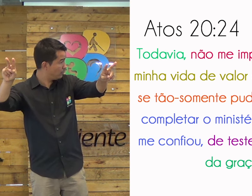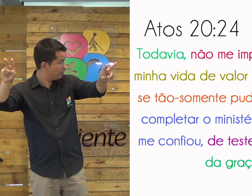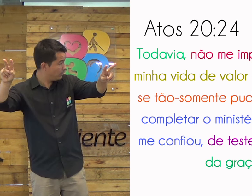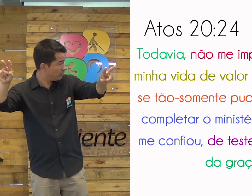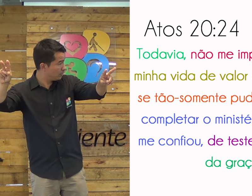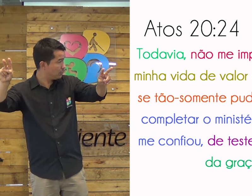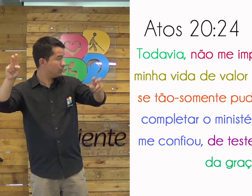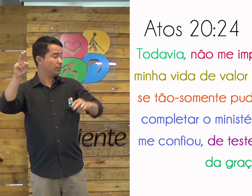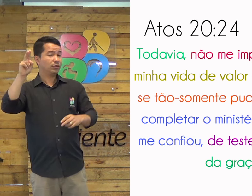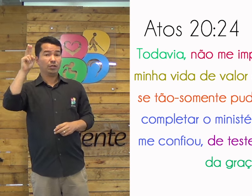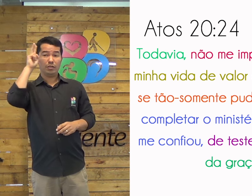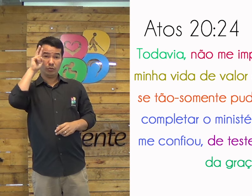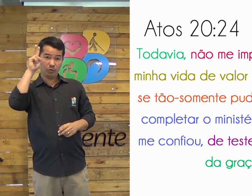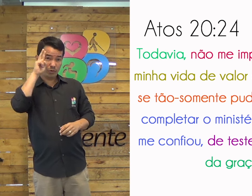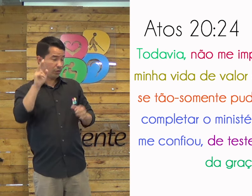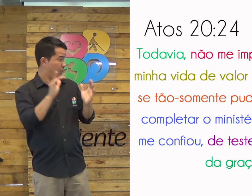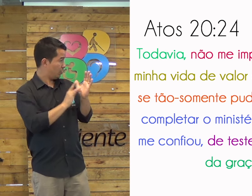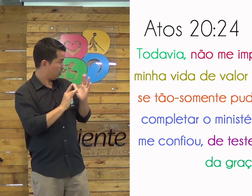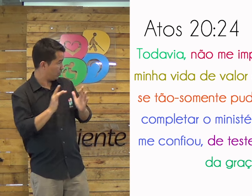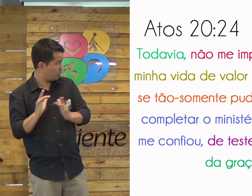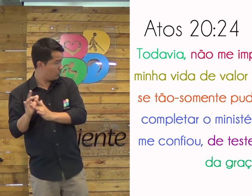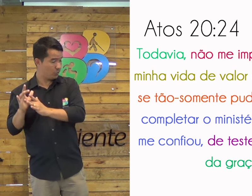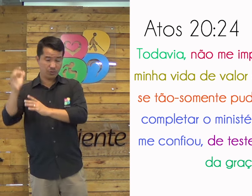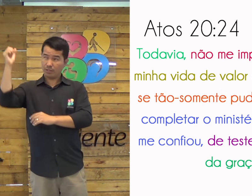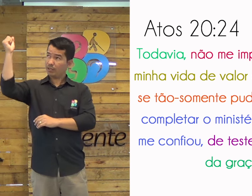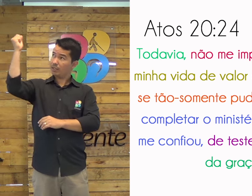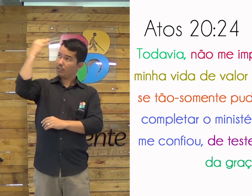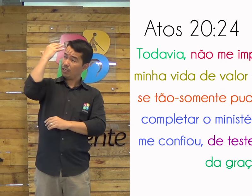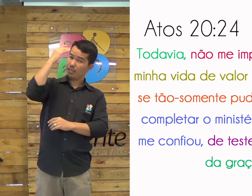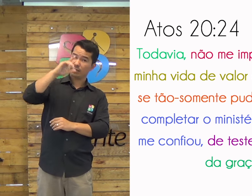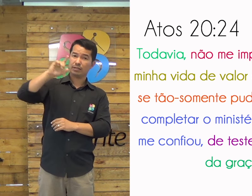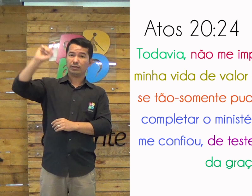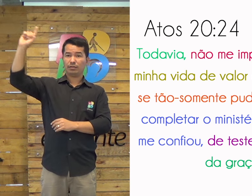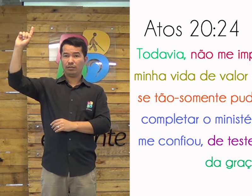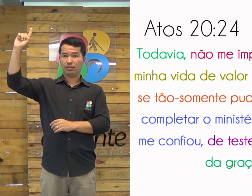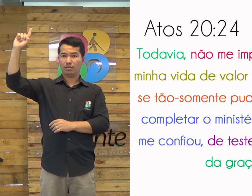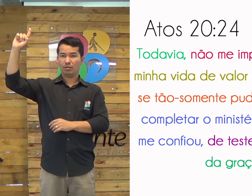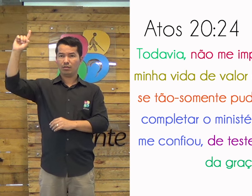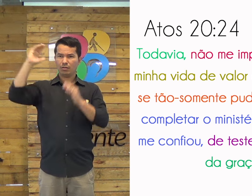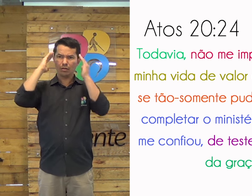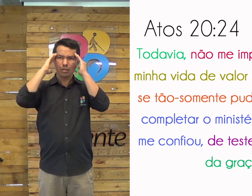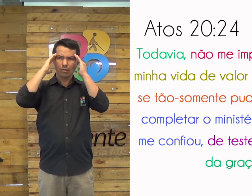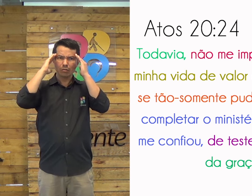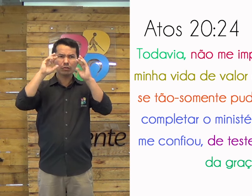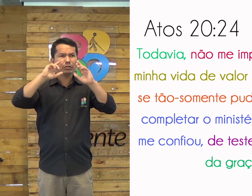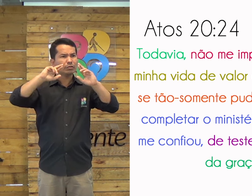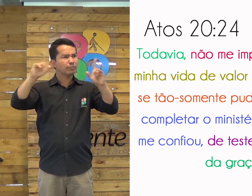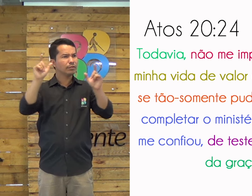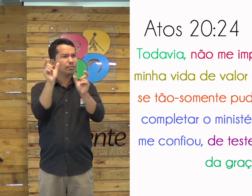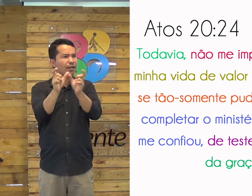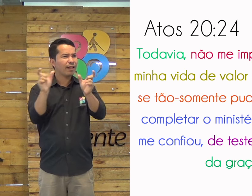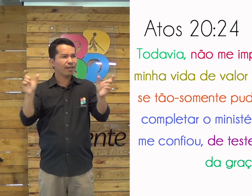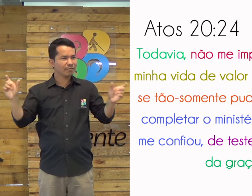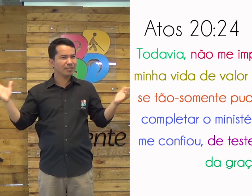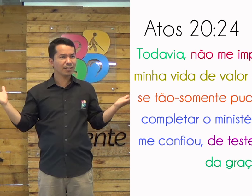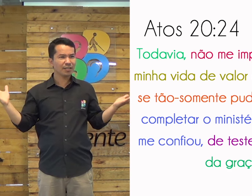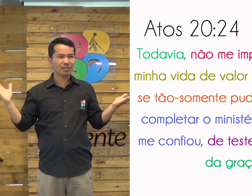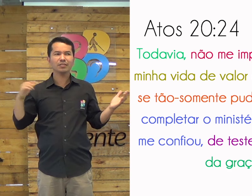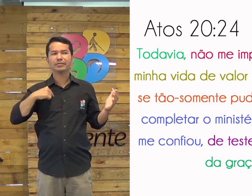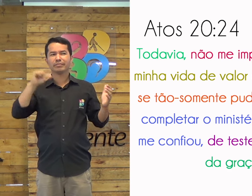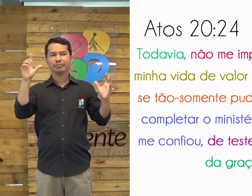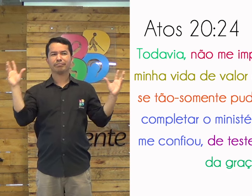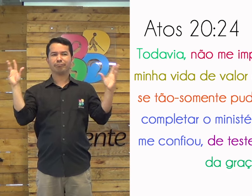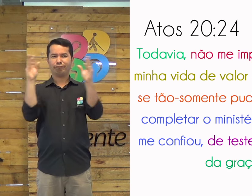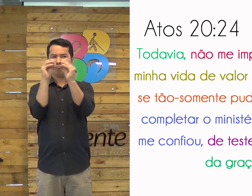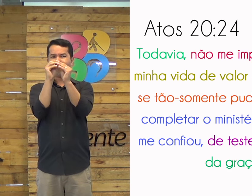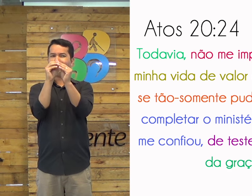de testemunhar do Evangelho da graça de Deus. Entendeu esse versículo?